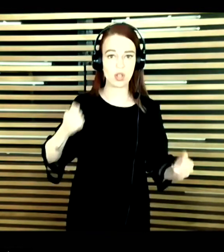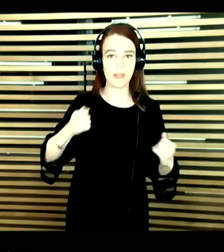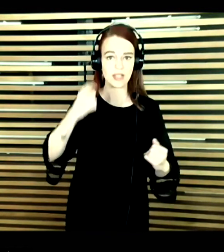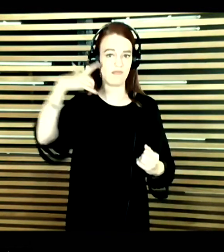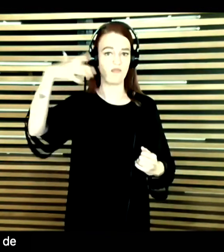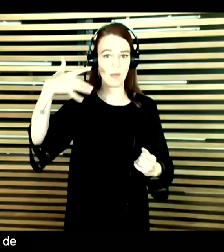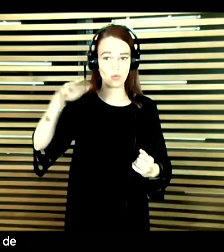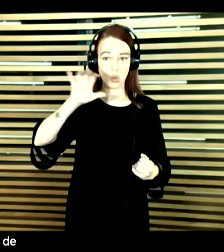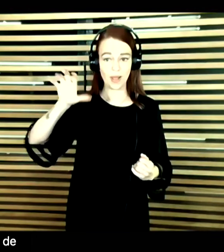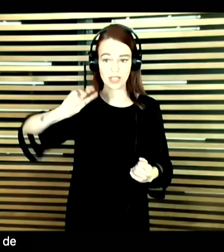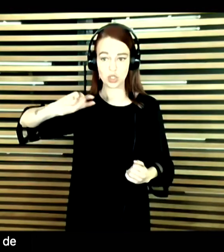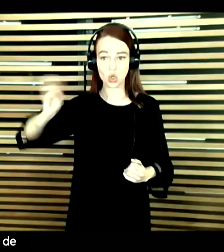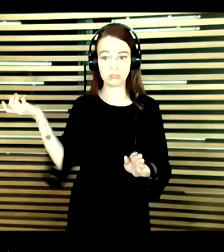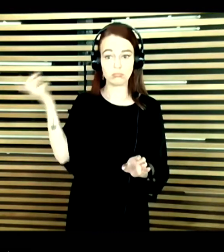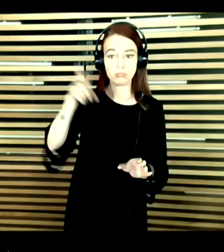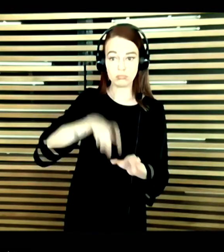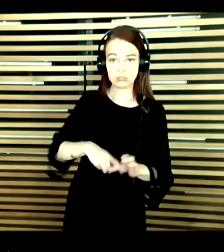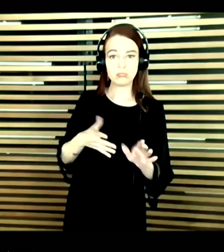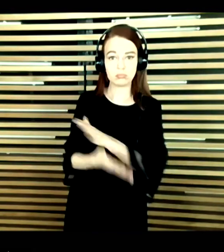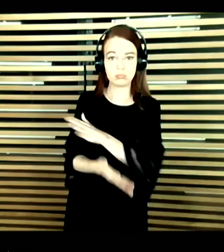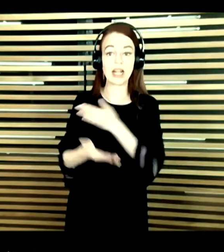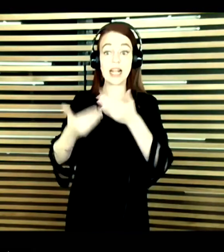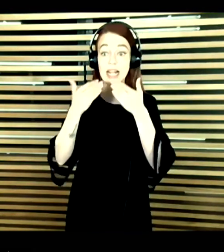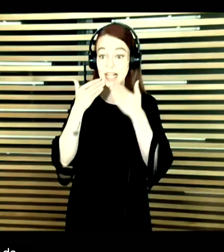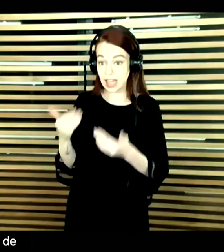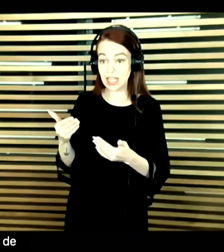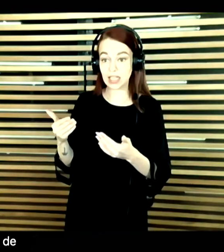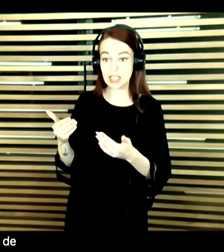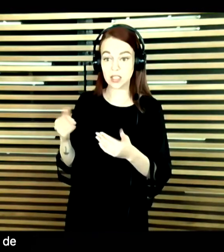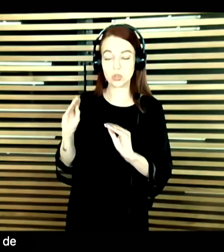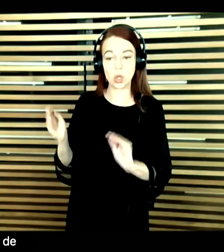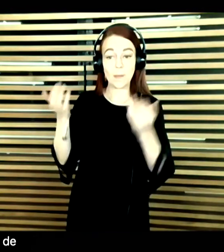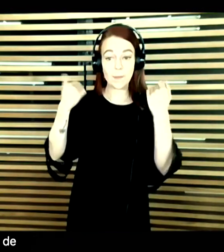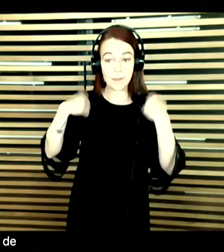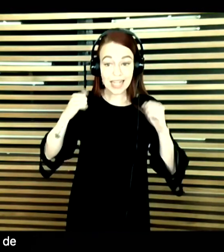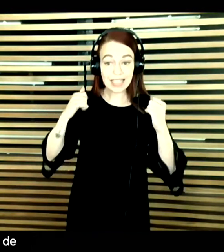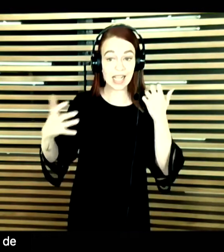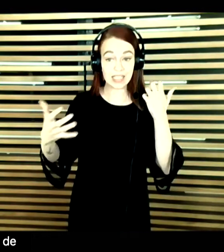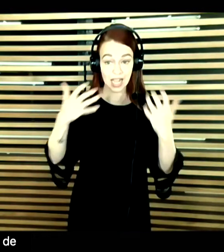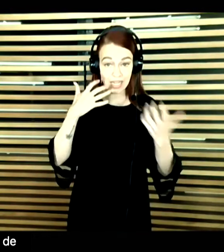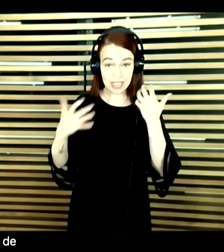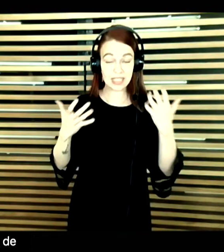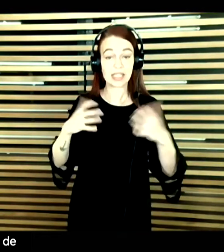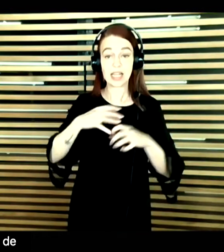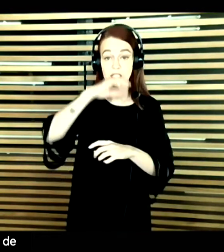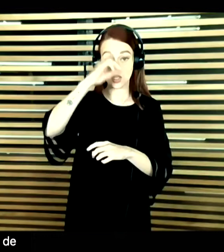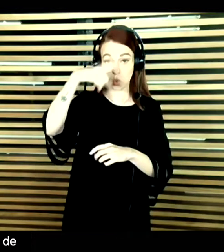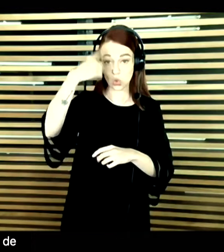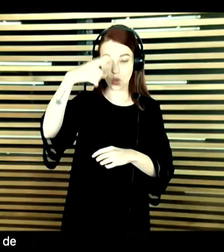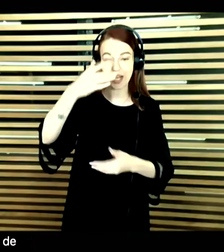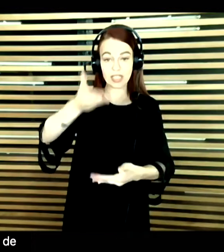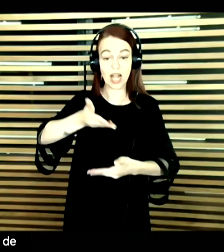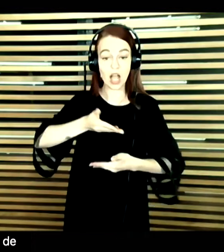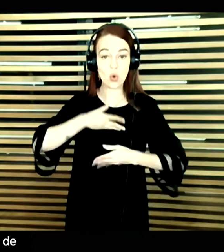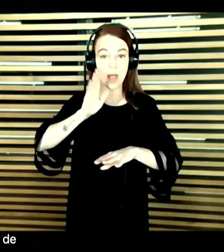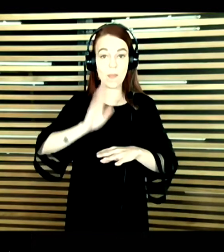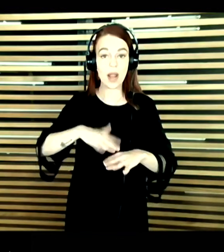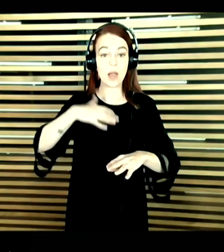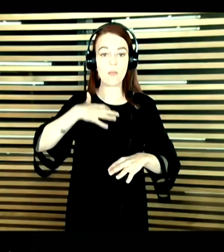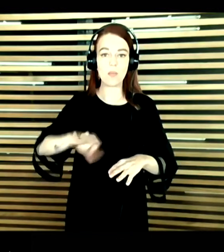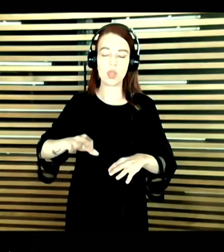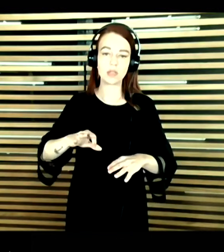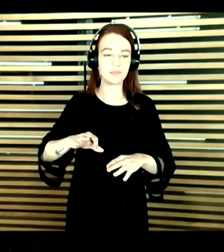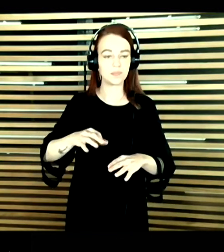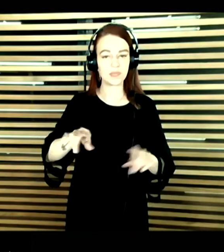que han contribuido de forma decisiva a que las prácticas artísticas y culturales sean un medio para explorar problemas